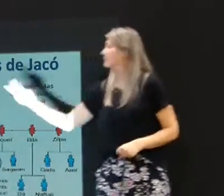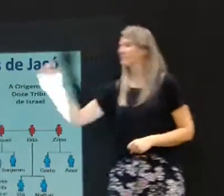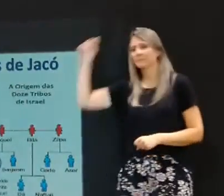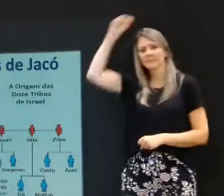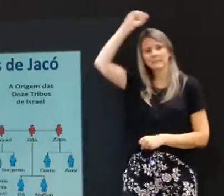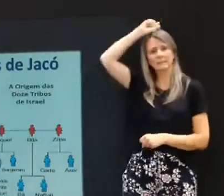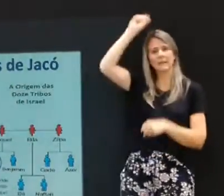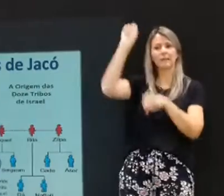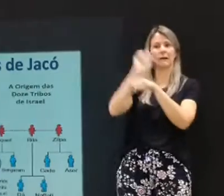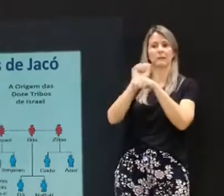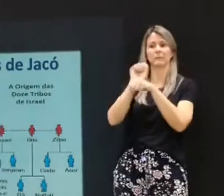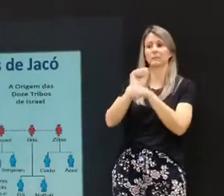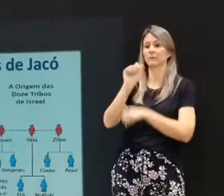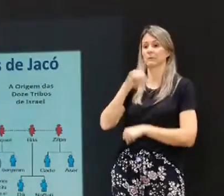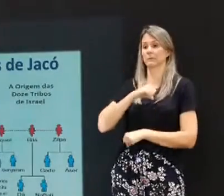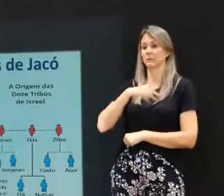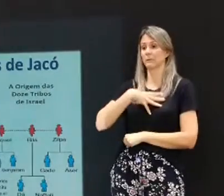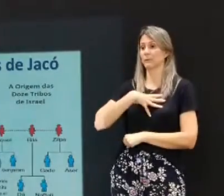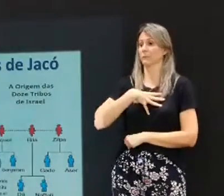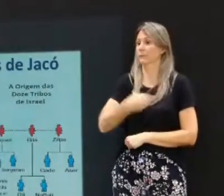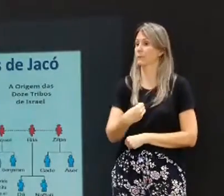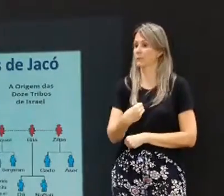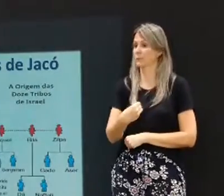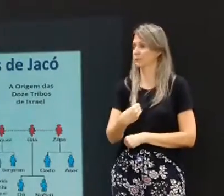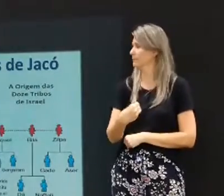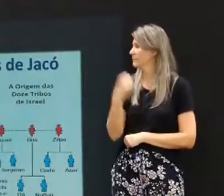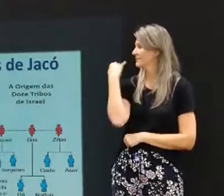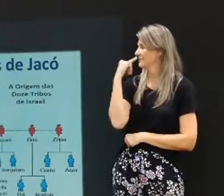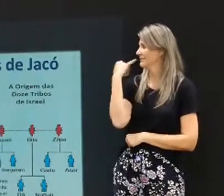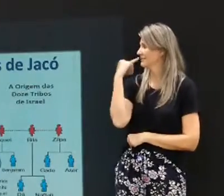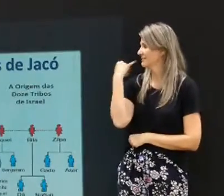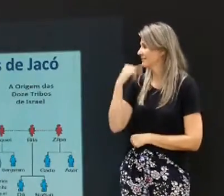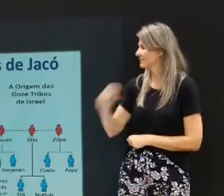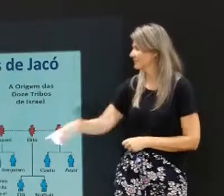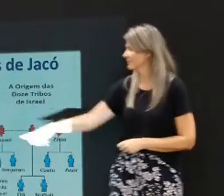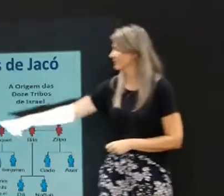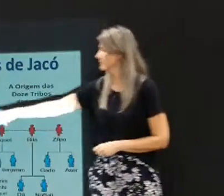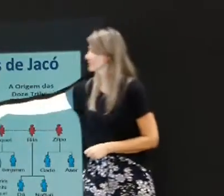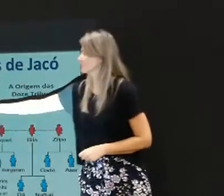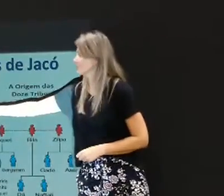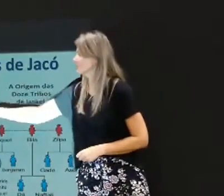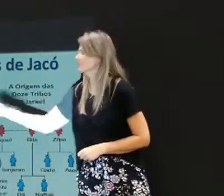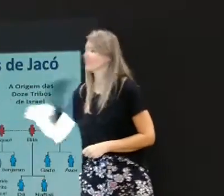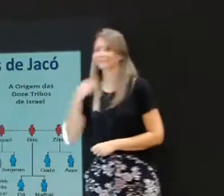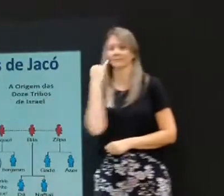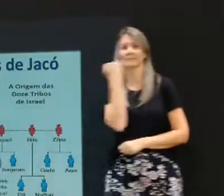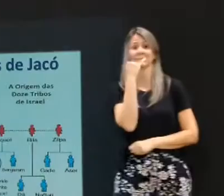e Abraão. Eles tiveram filhos, né? Sara teve